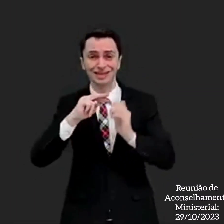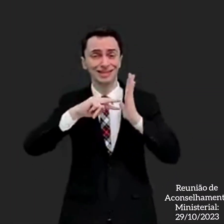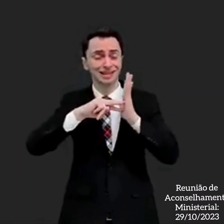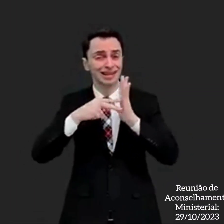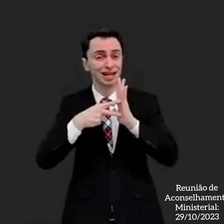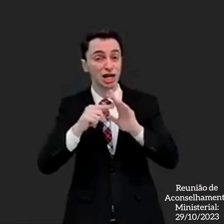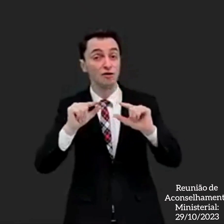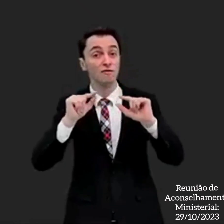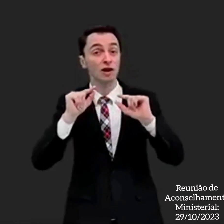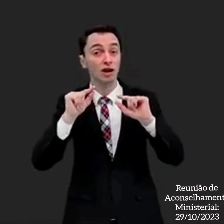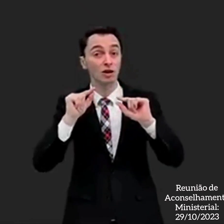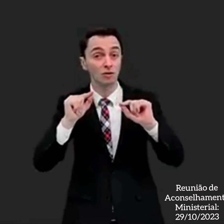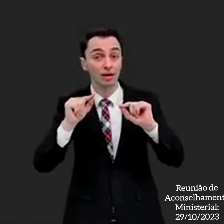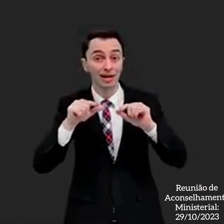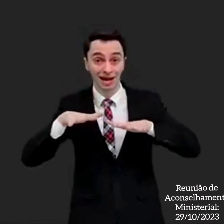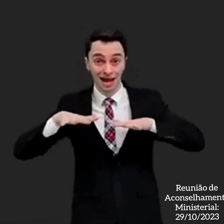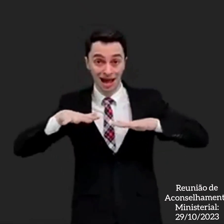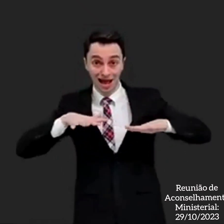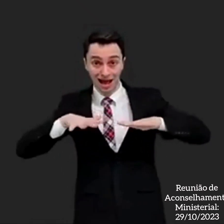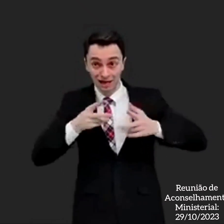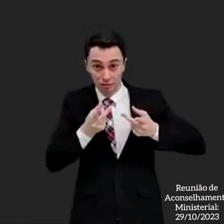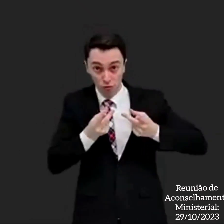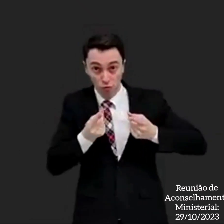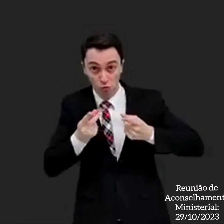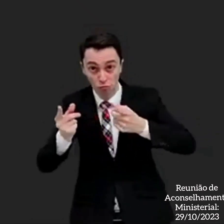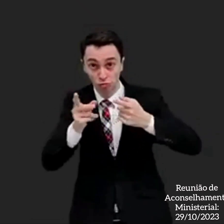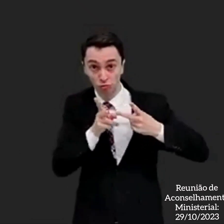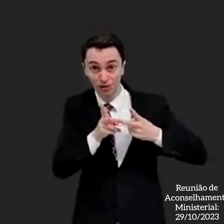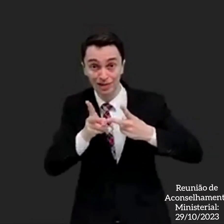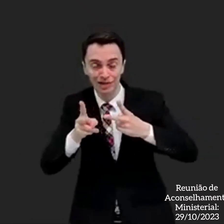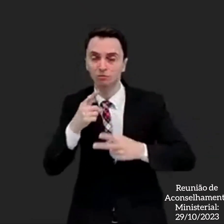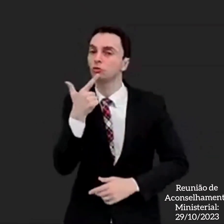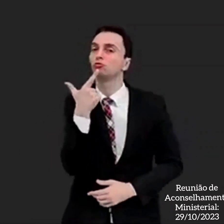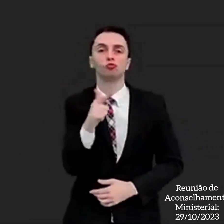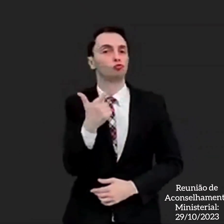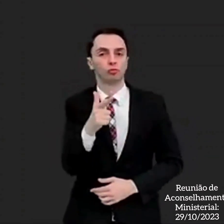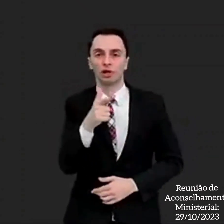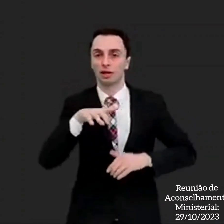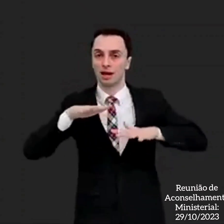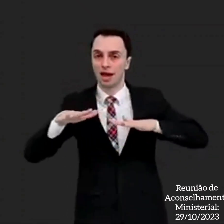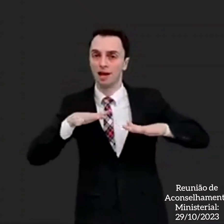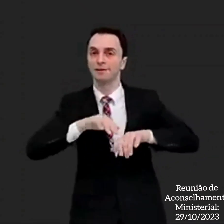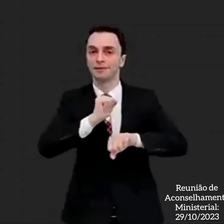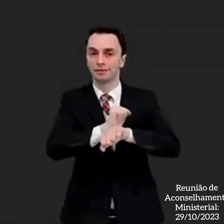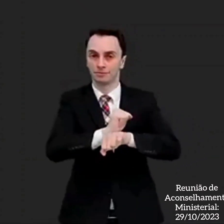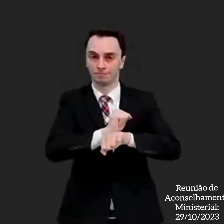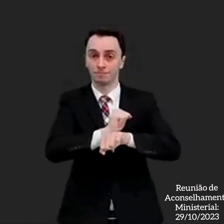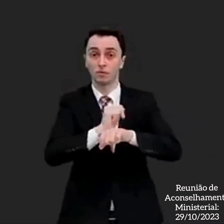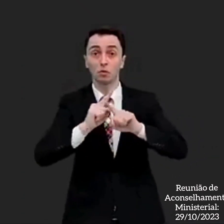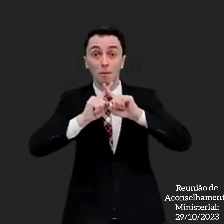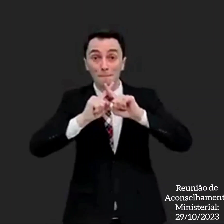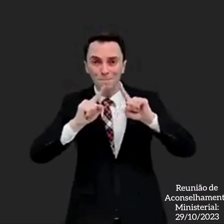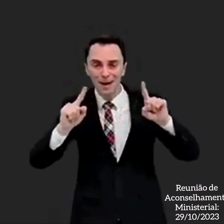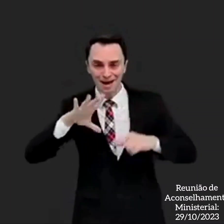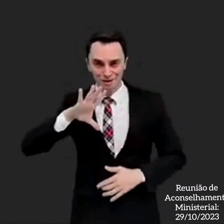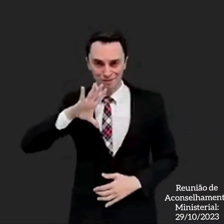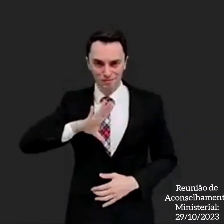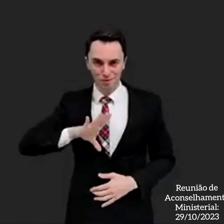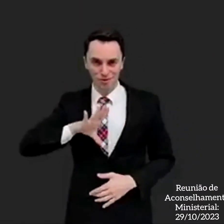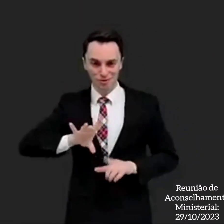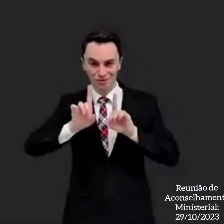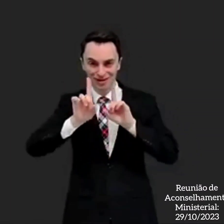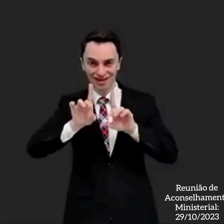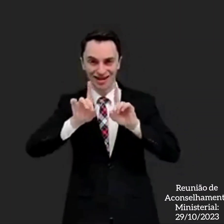consequentemente, não exprimindo continuidade. Ao invés disso, está registrada a